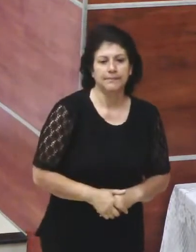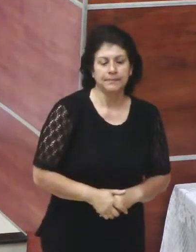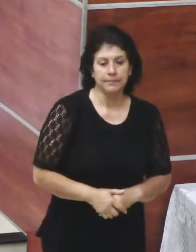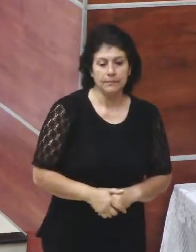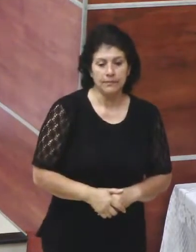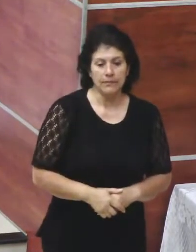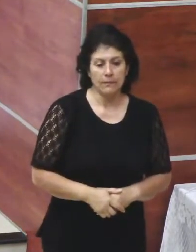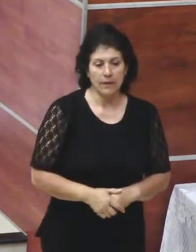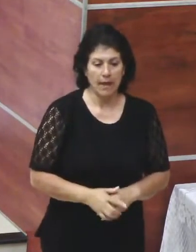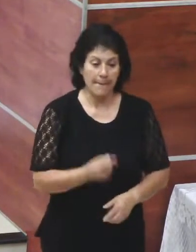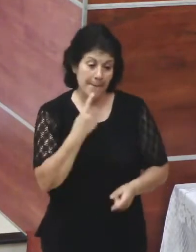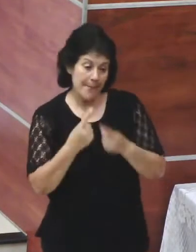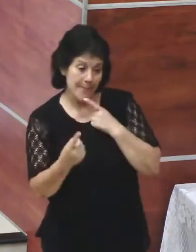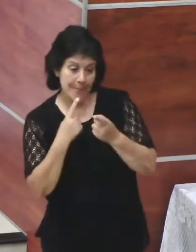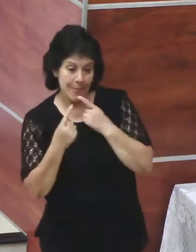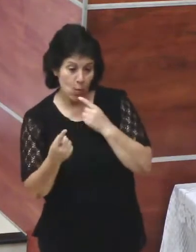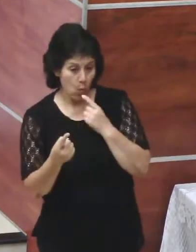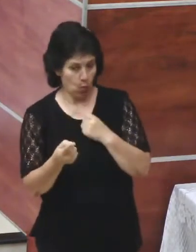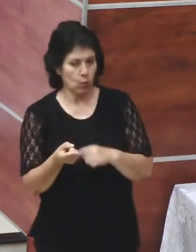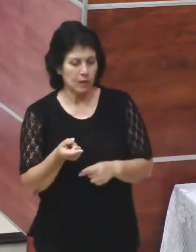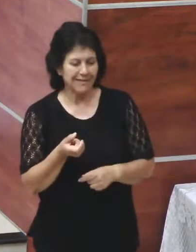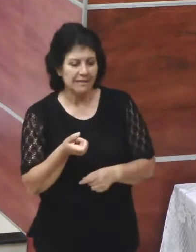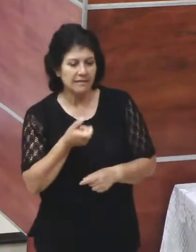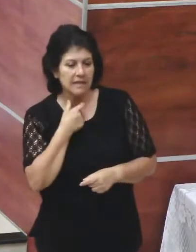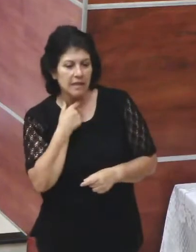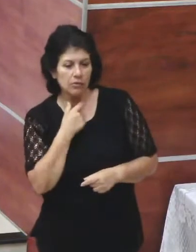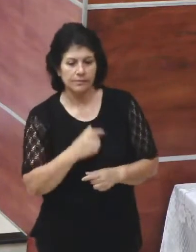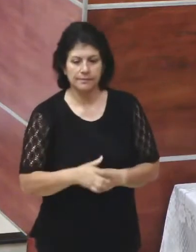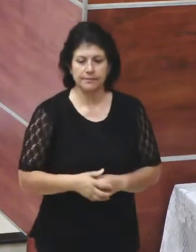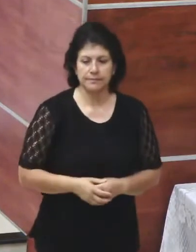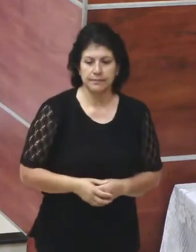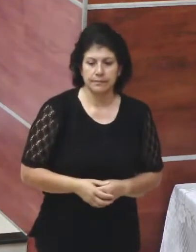Quiero hacer algunas preguntas esta noche.